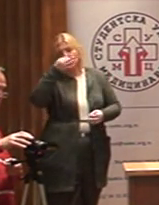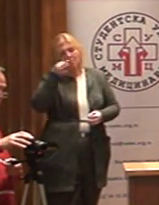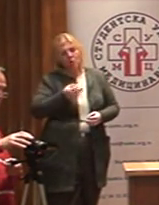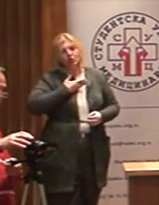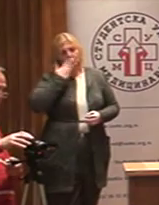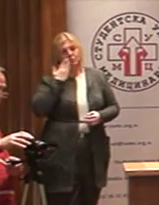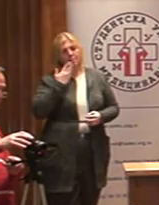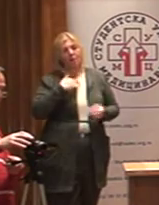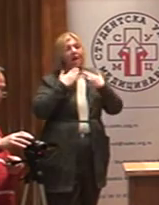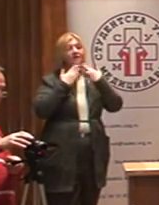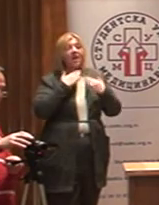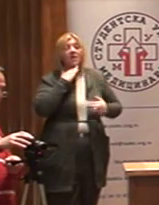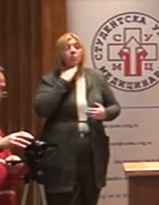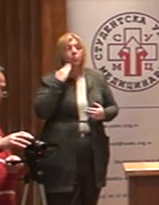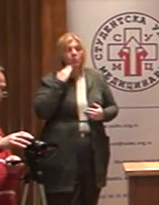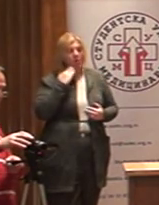Hvala vam puno.